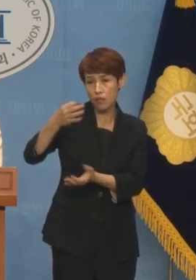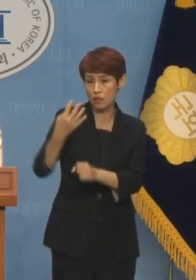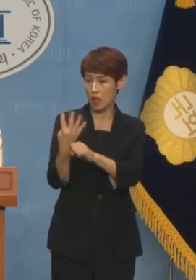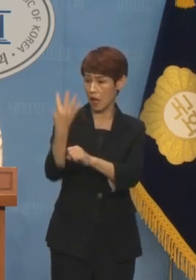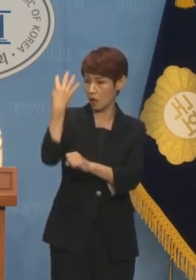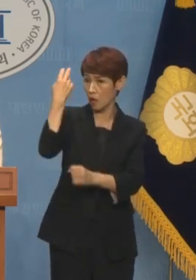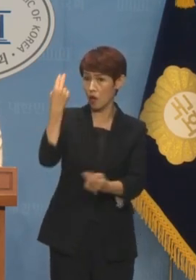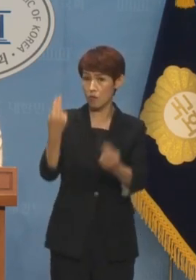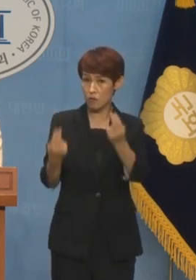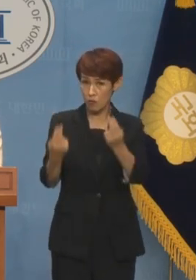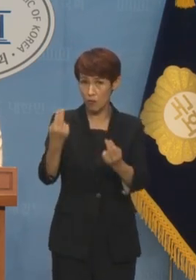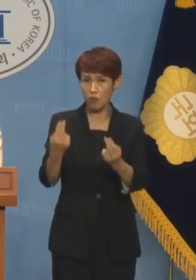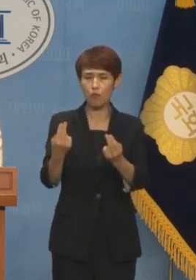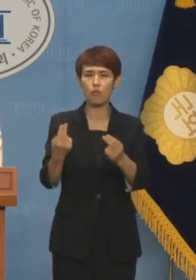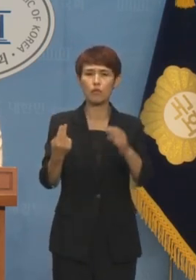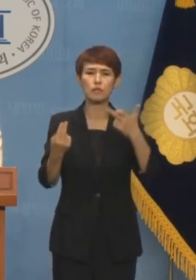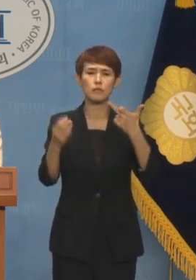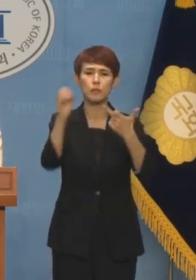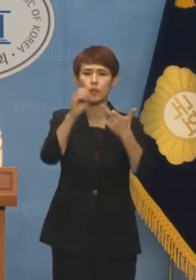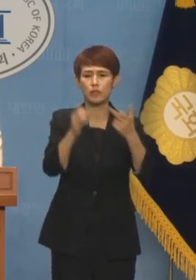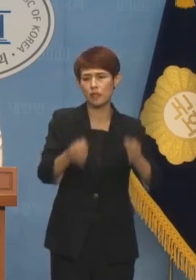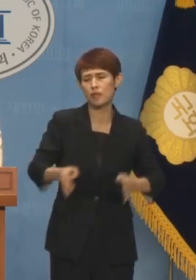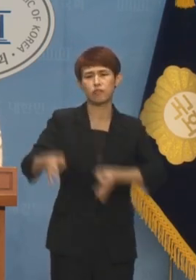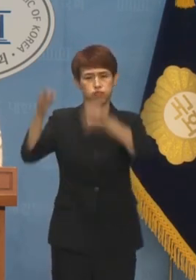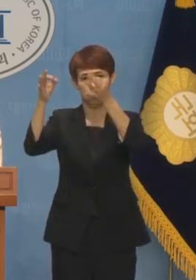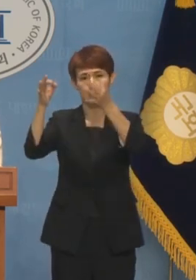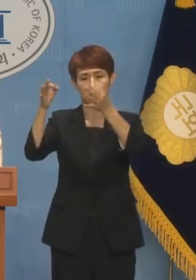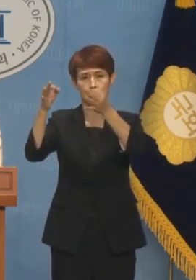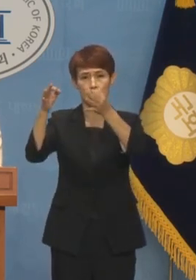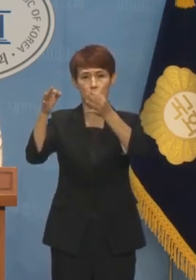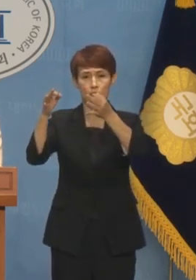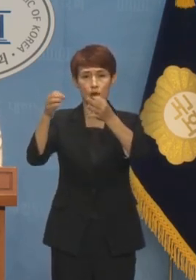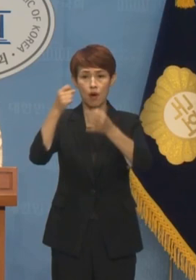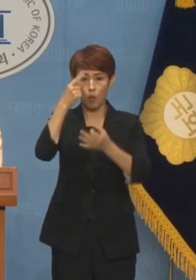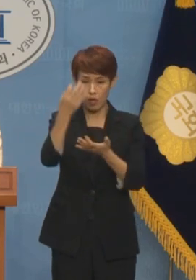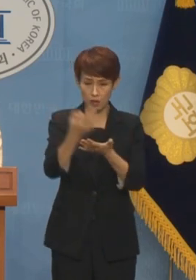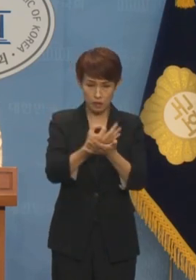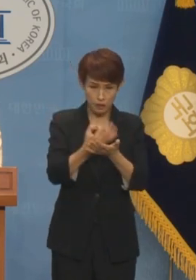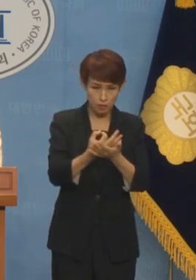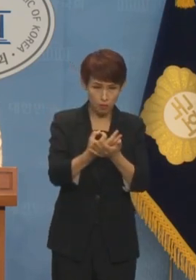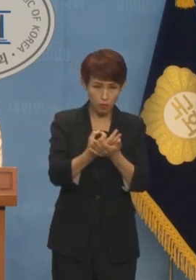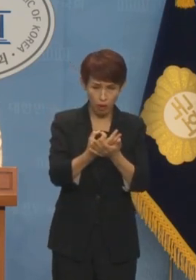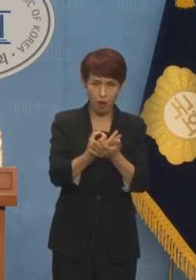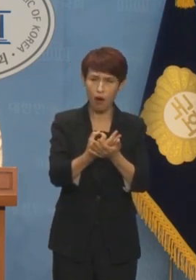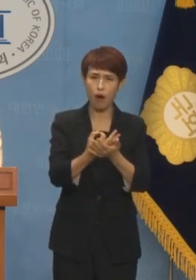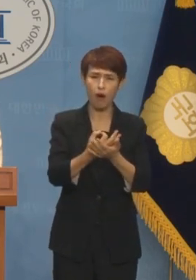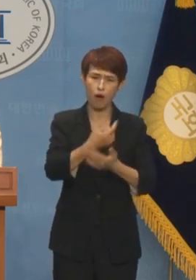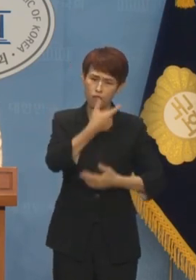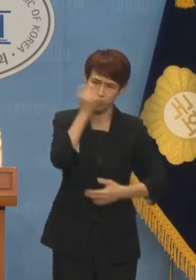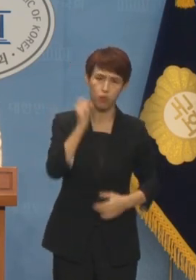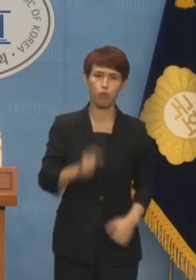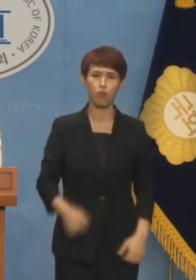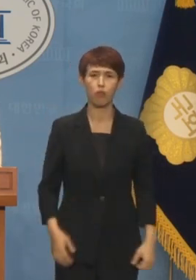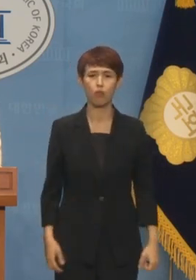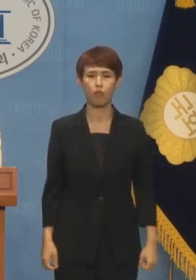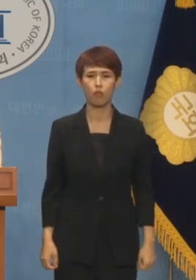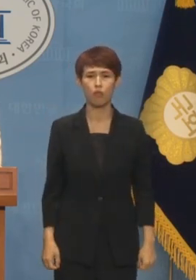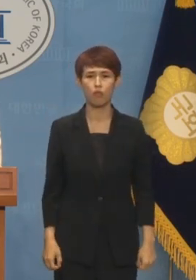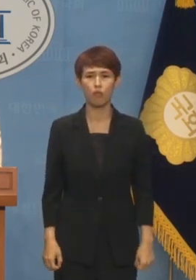대비 17%가 올랐고 실질 임금은 2년째